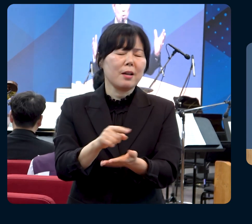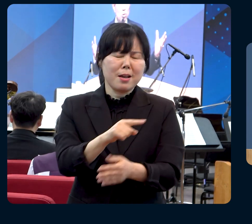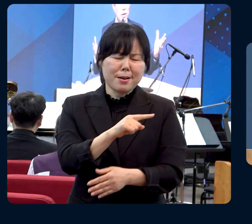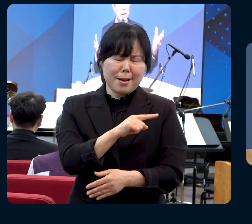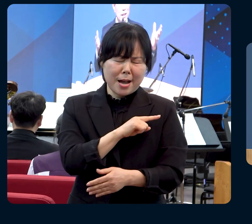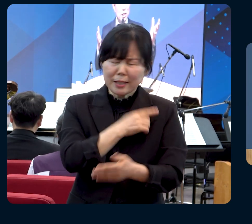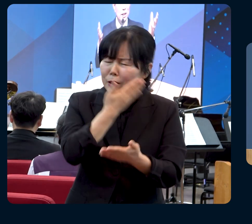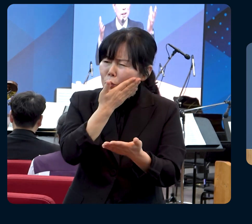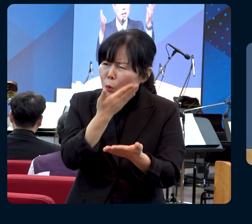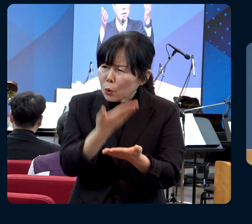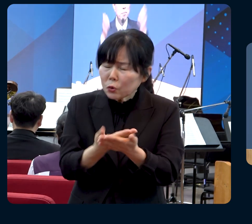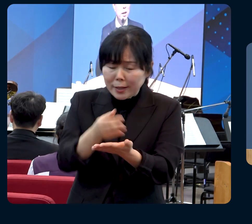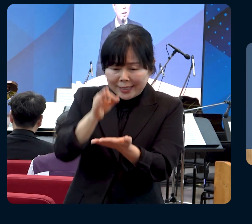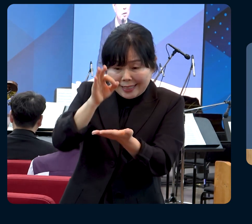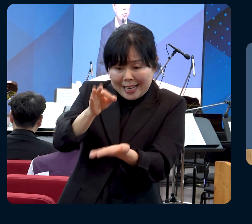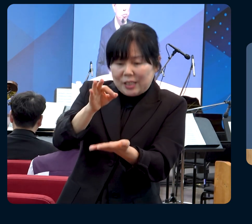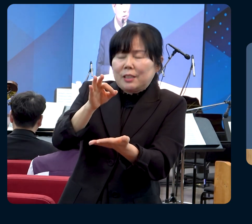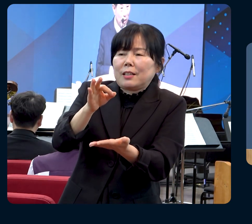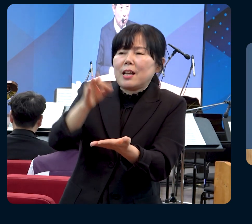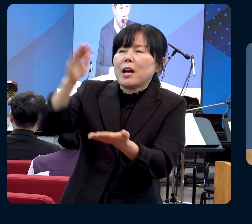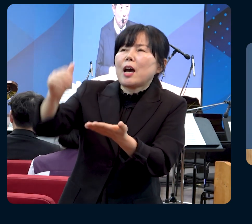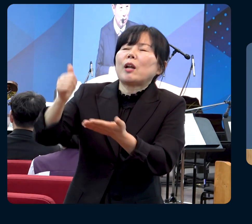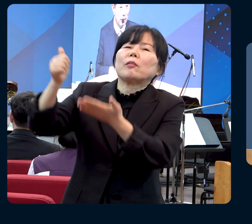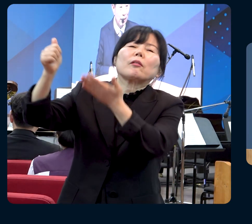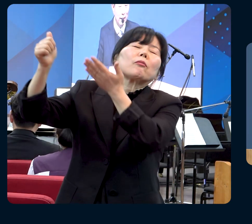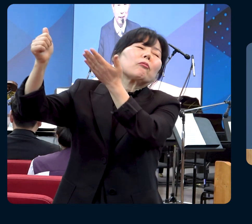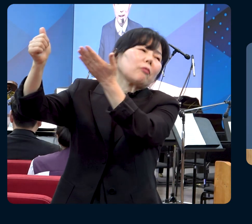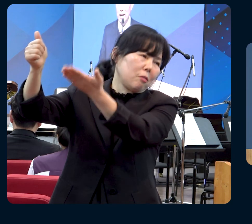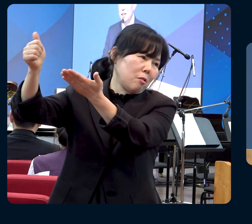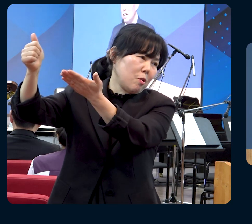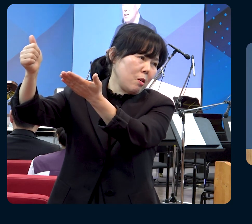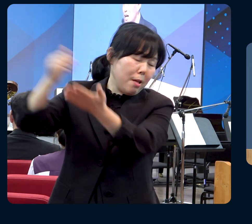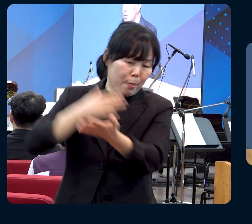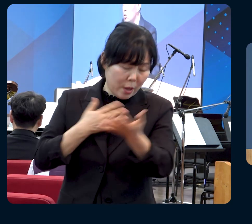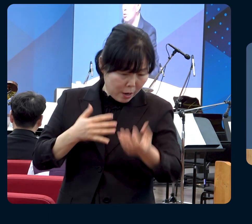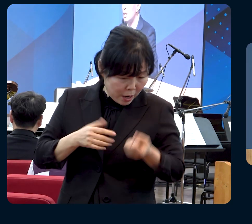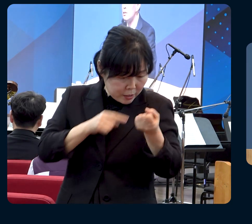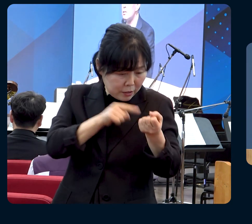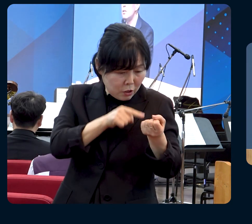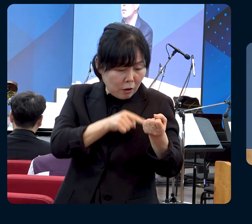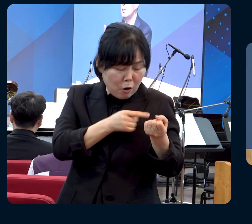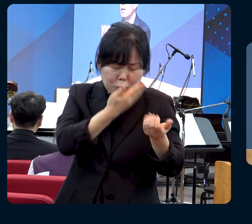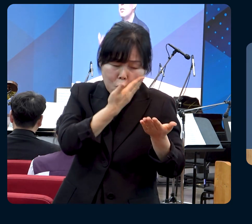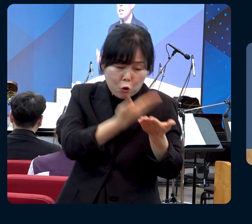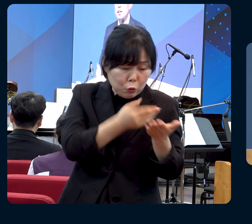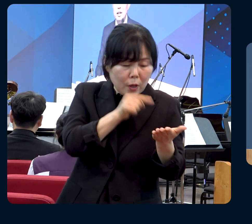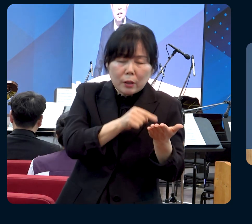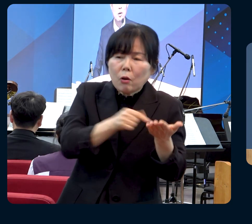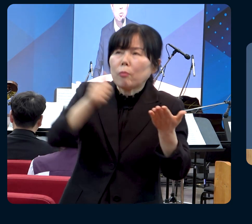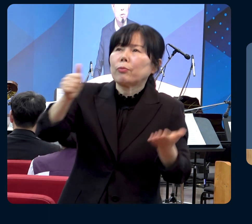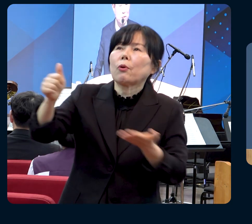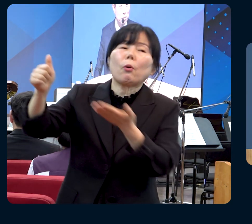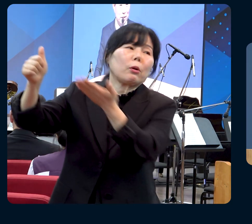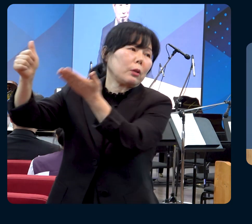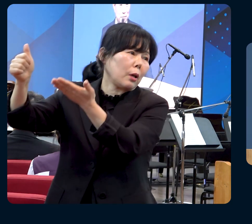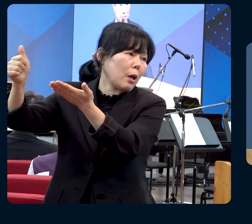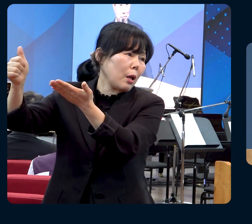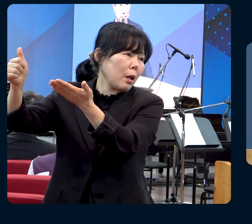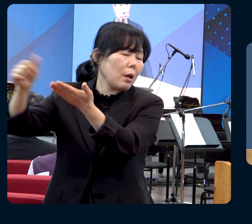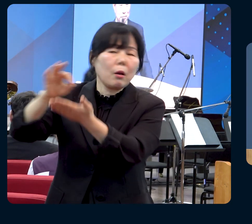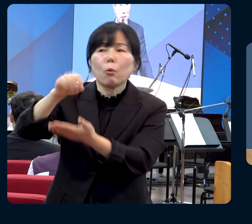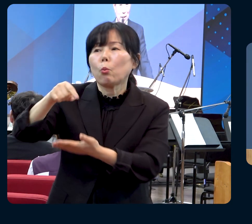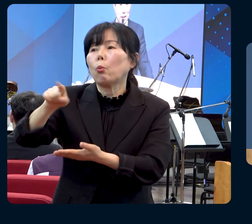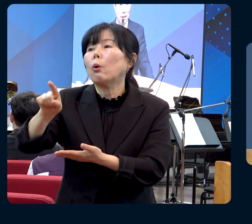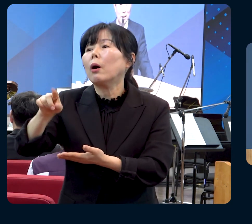가장 소중한 가치를 하나님 앞에 부여하고 내게 있는 가장 소중한 것을 내어드리는 게 월십이에요.